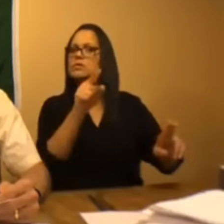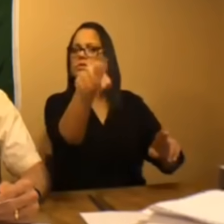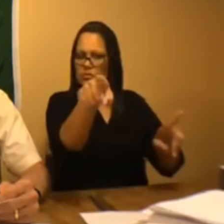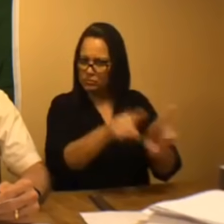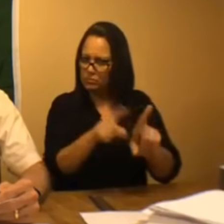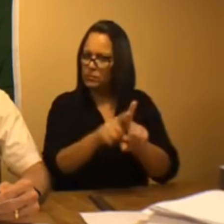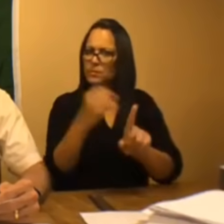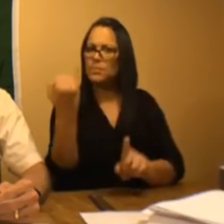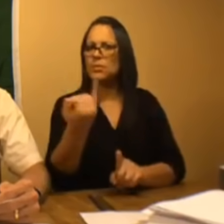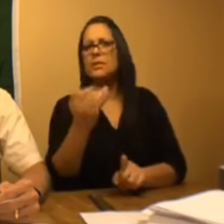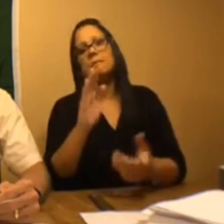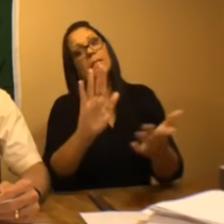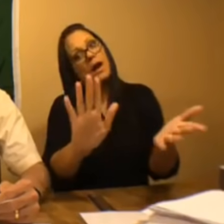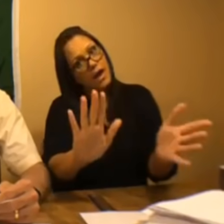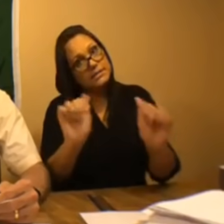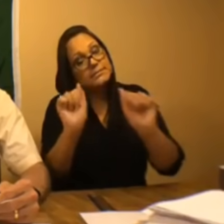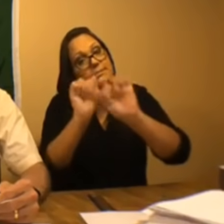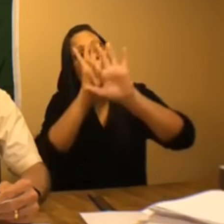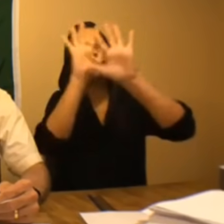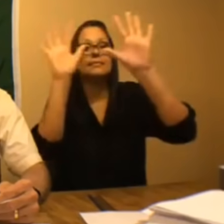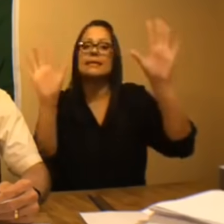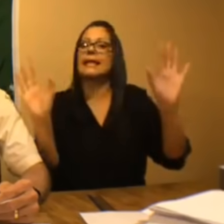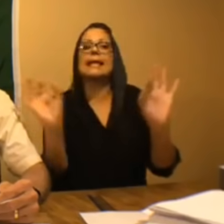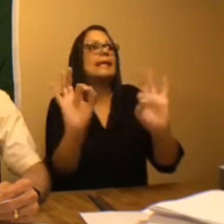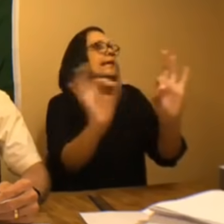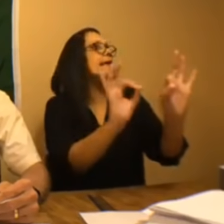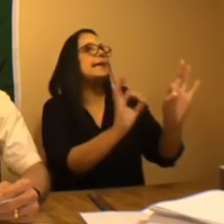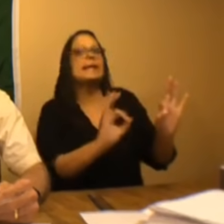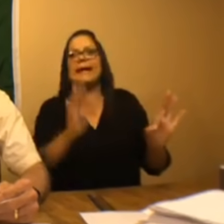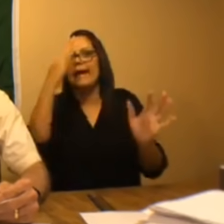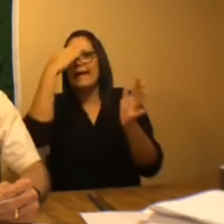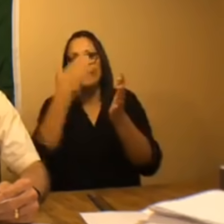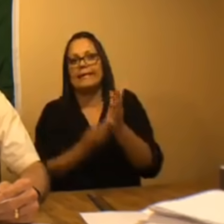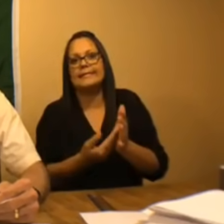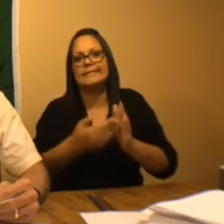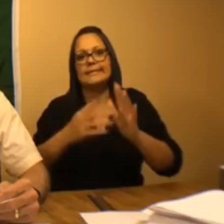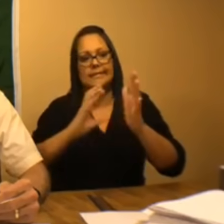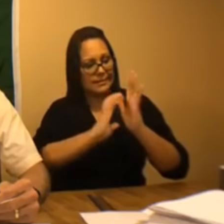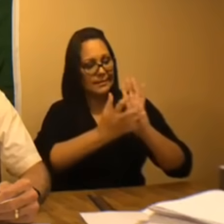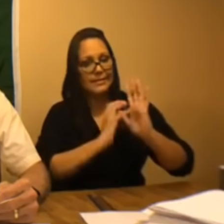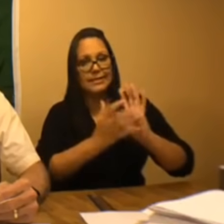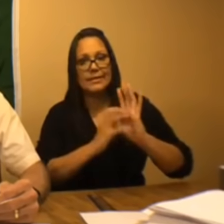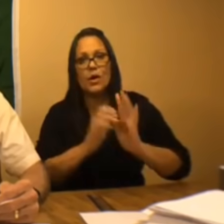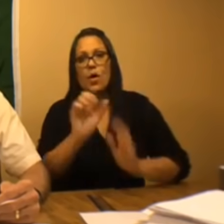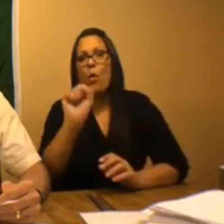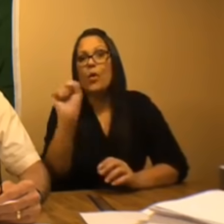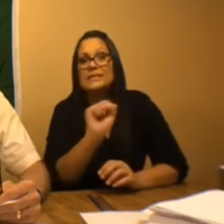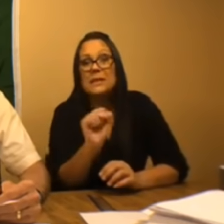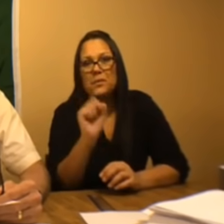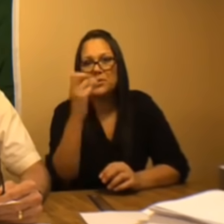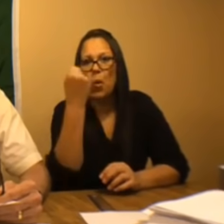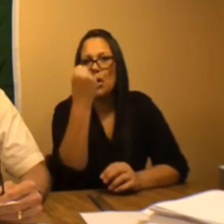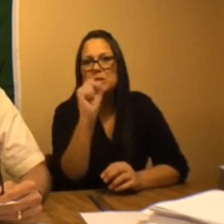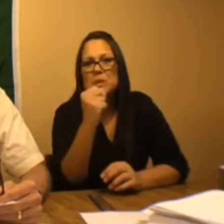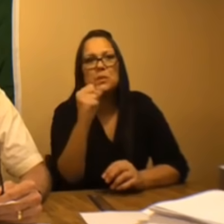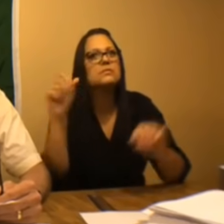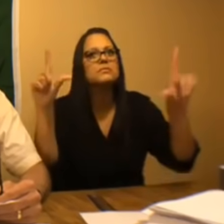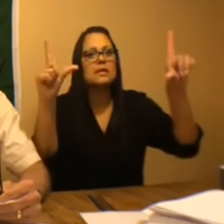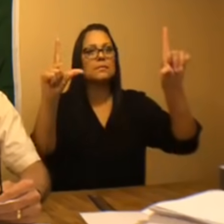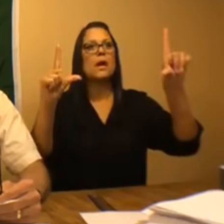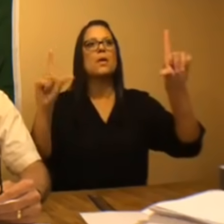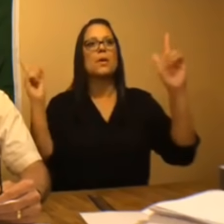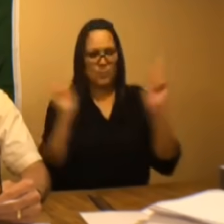também. Mas vão deixar bem claro que ninguém acreditava que um partido com 8 segundos de televisão e sem fundo partidário, quase